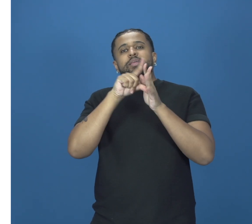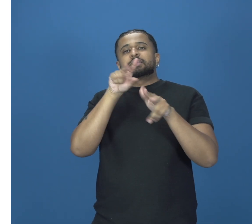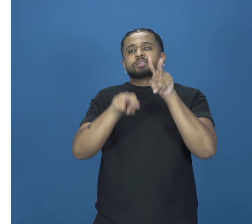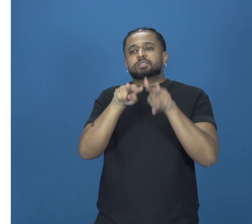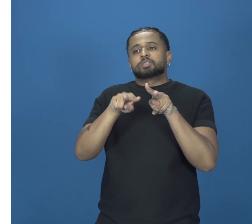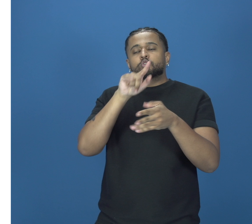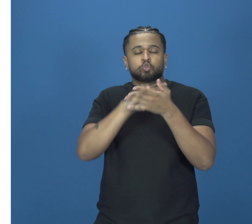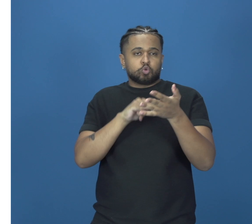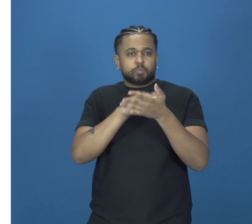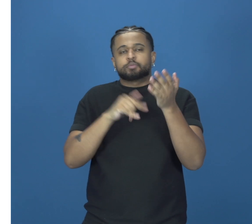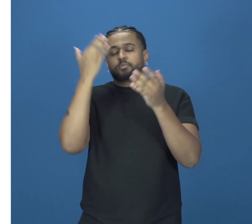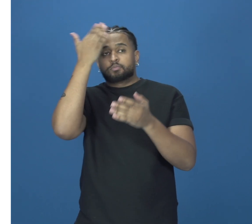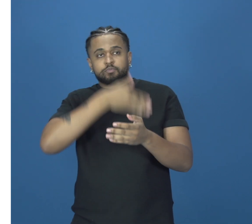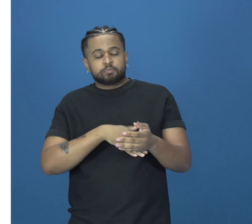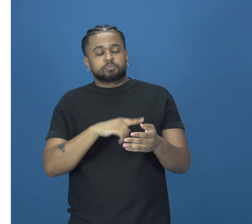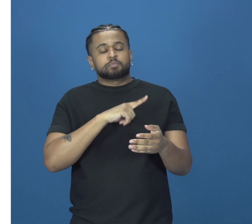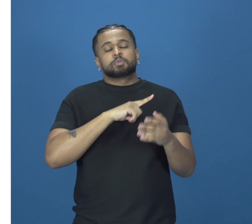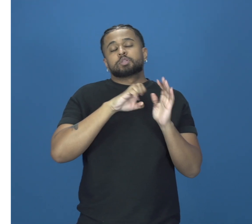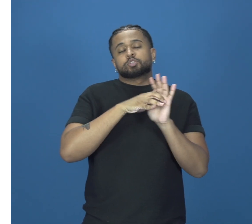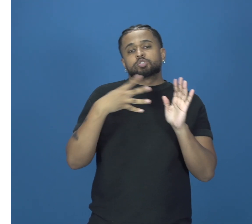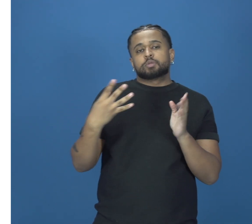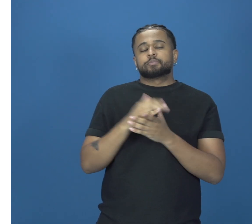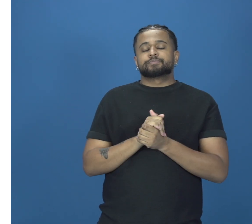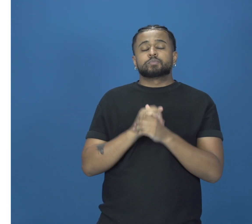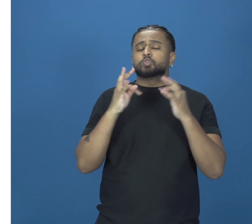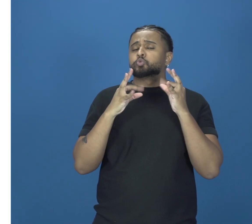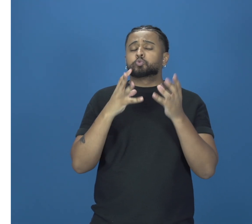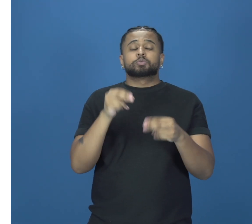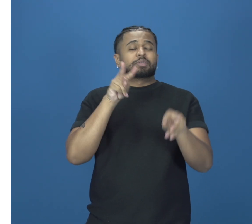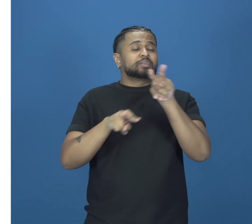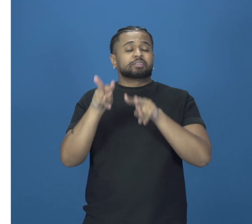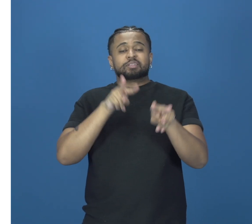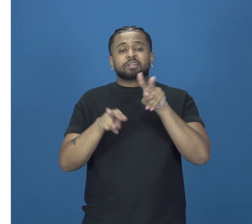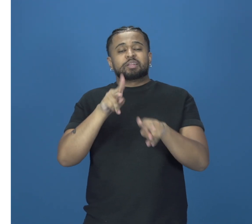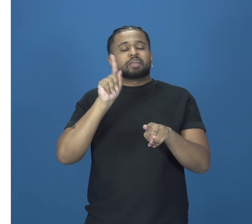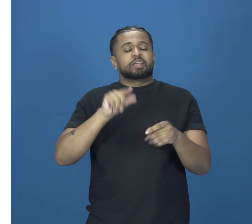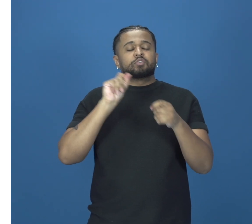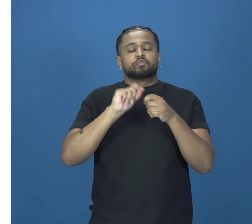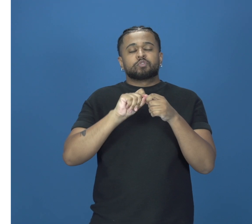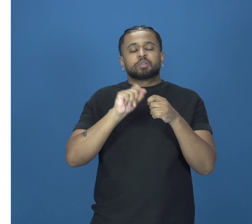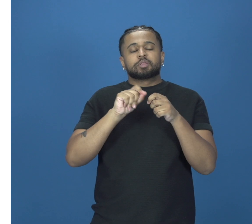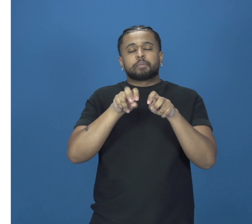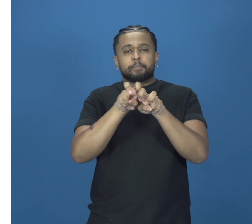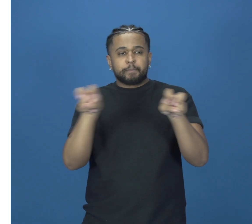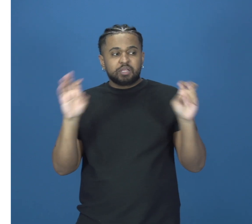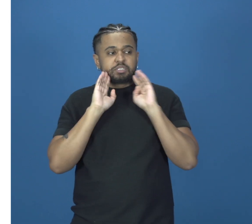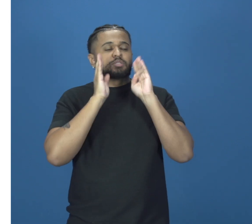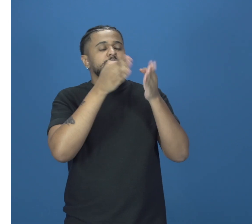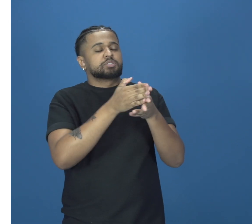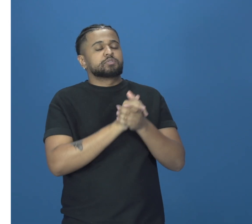prévias de documentos e comprovantes exigidos do presente edital. Todas as análises serão realizadas por